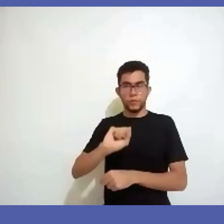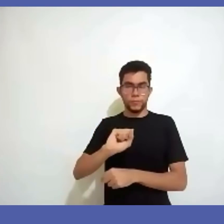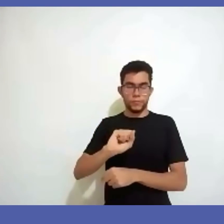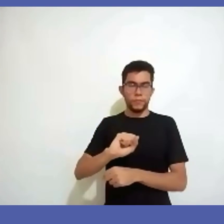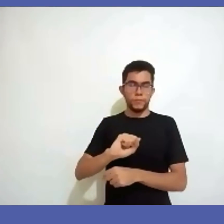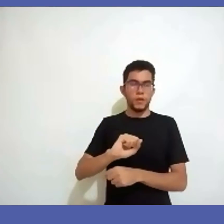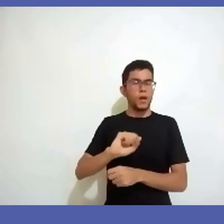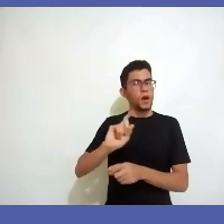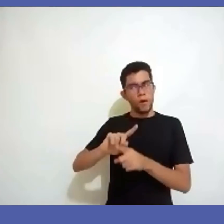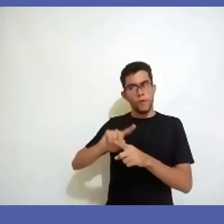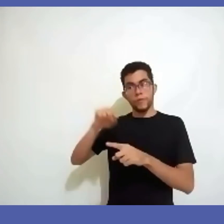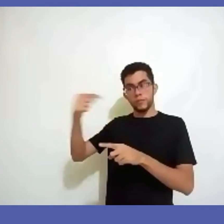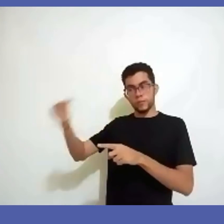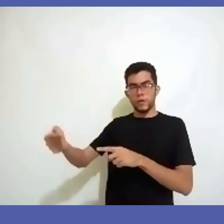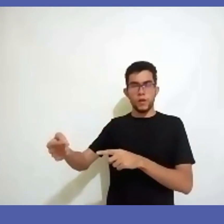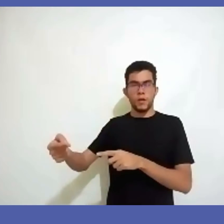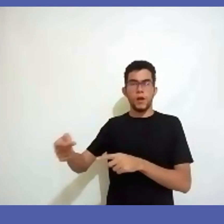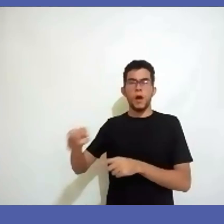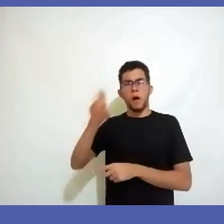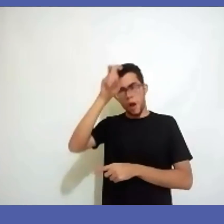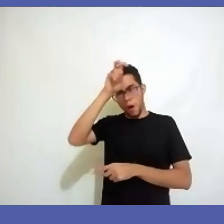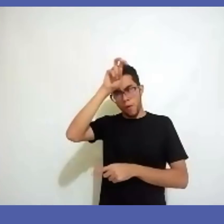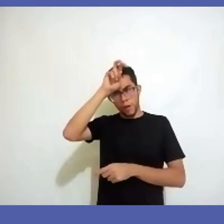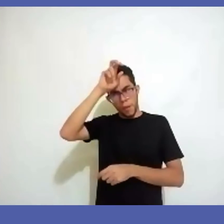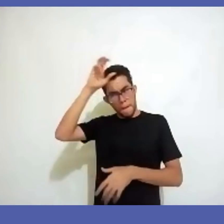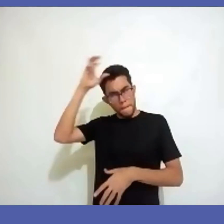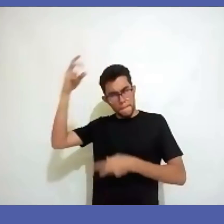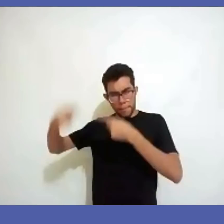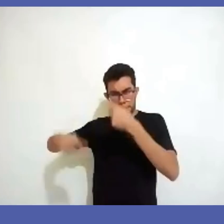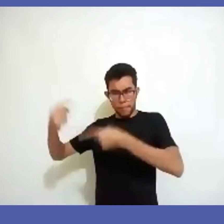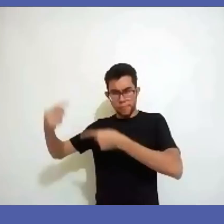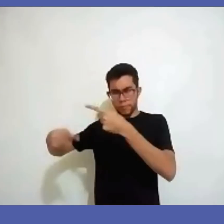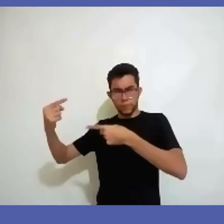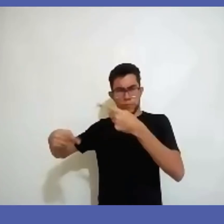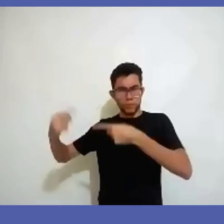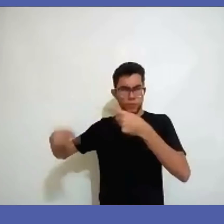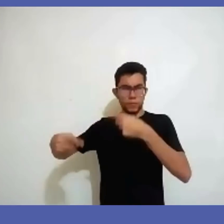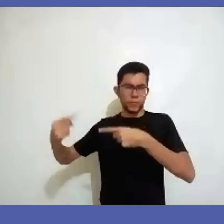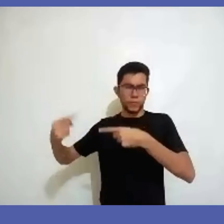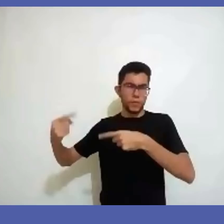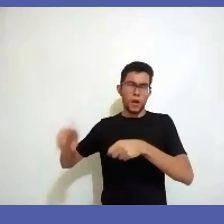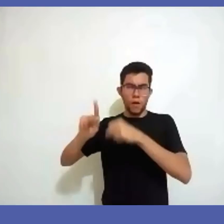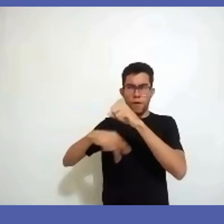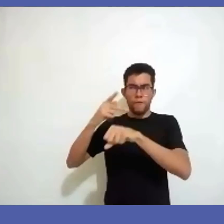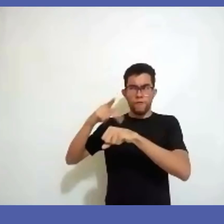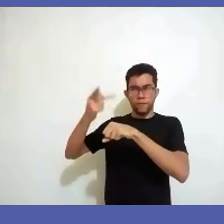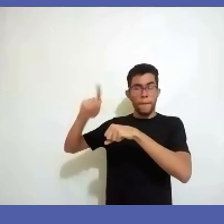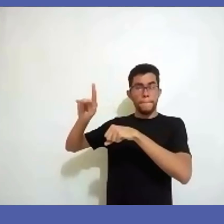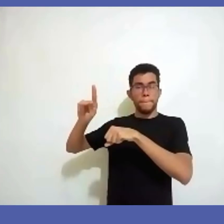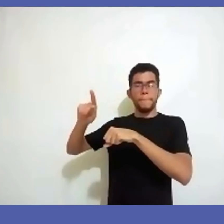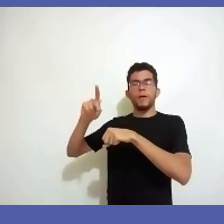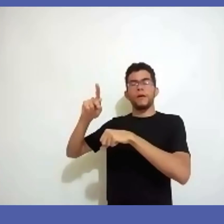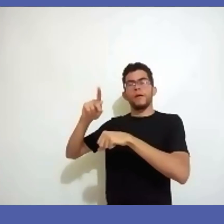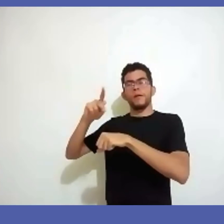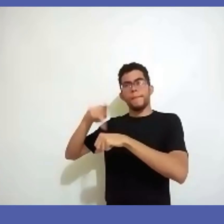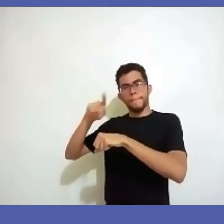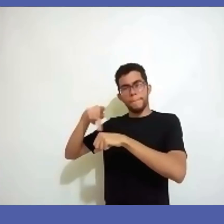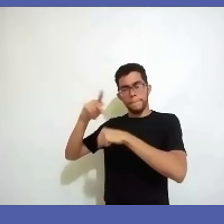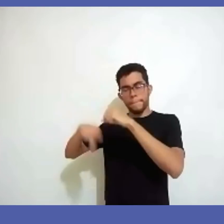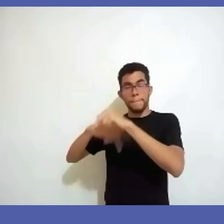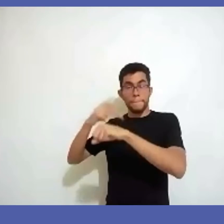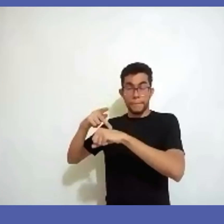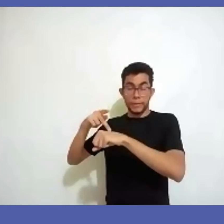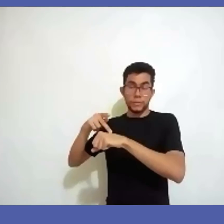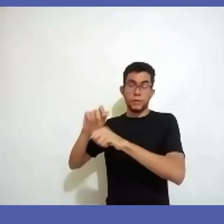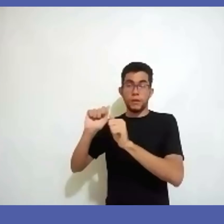uma reação violenta dos países árabes ali da região da Palestina. O Egito,